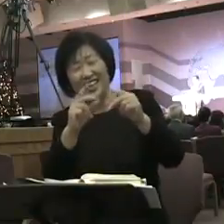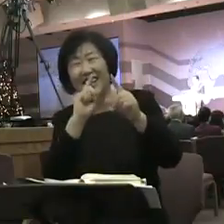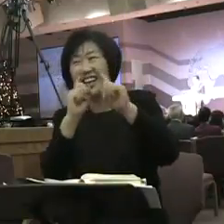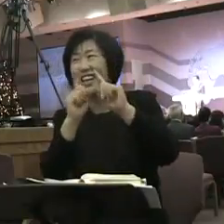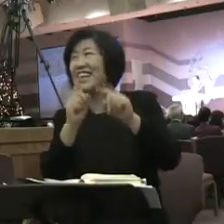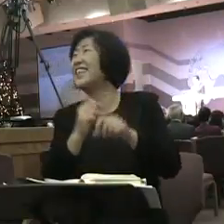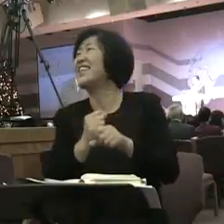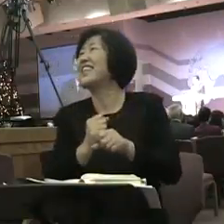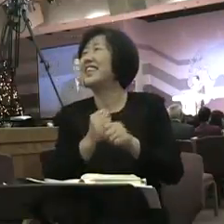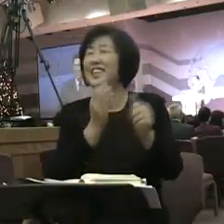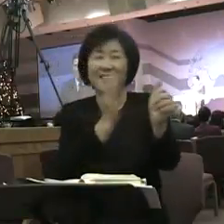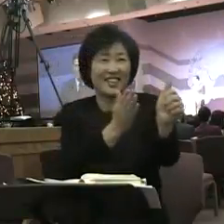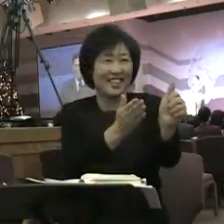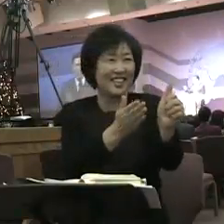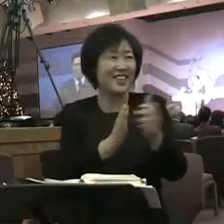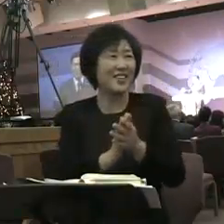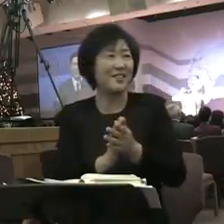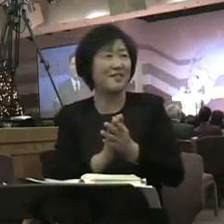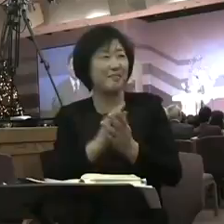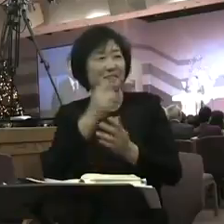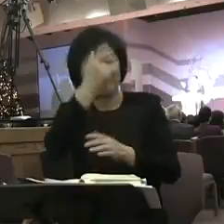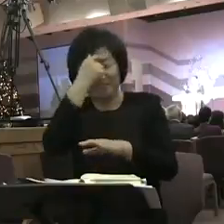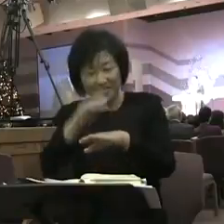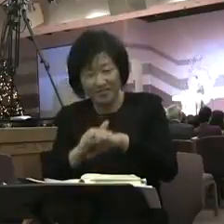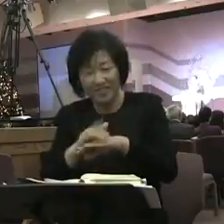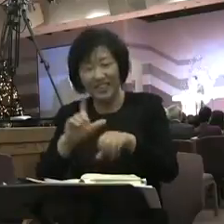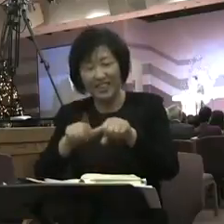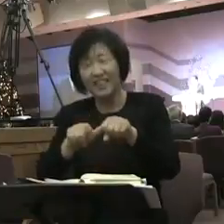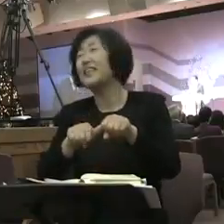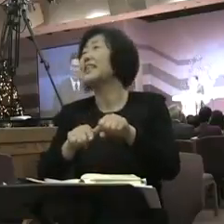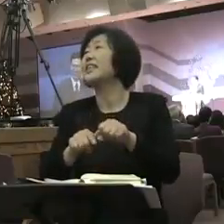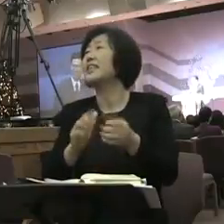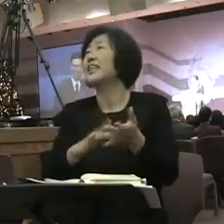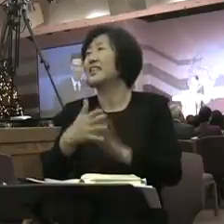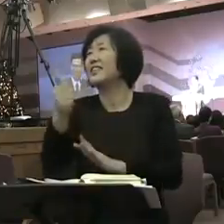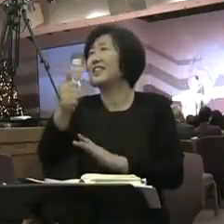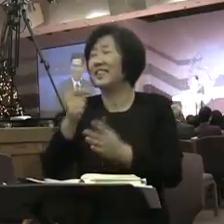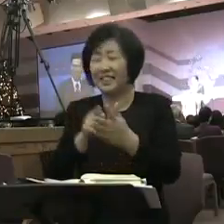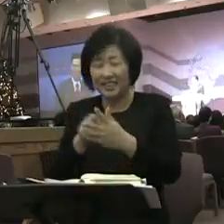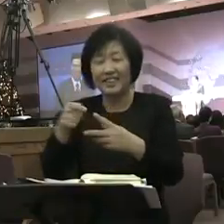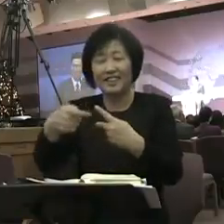하세요. 괜찮아요. 예배 시간에 예수님께서 이해하십니다.